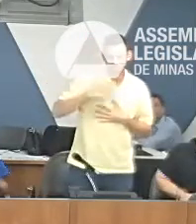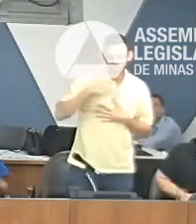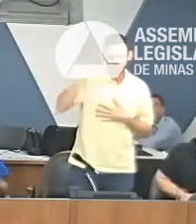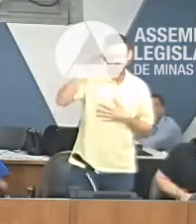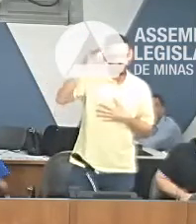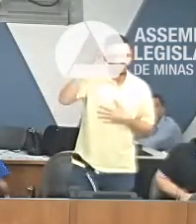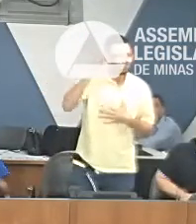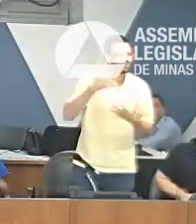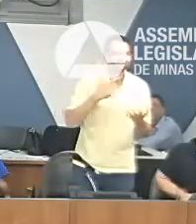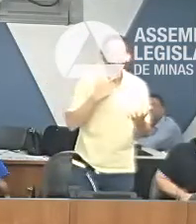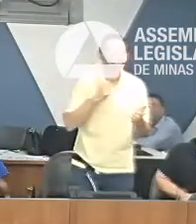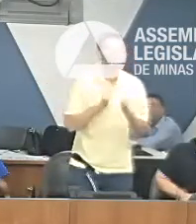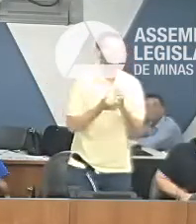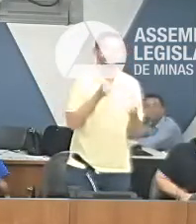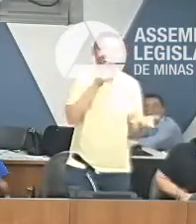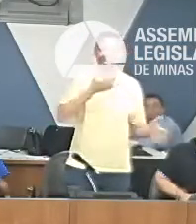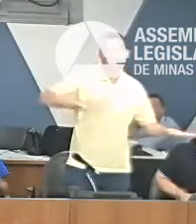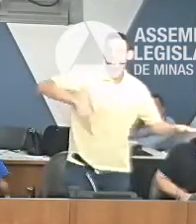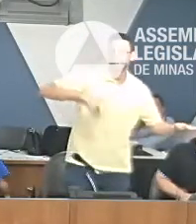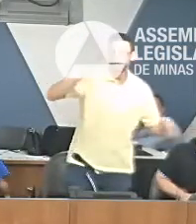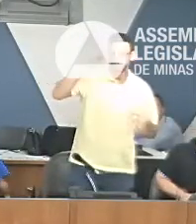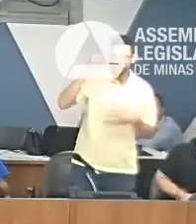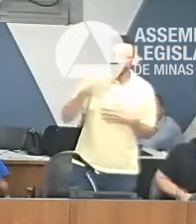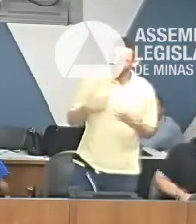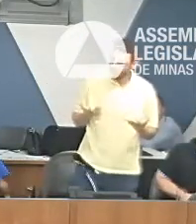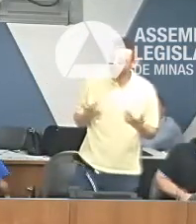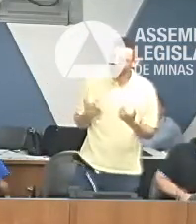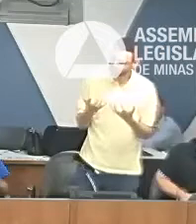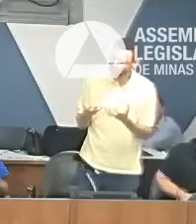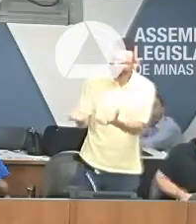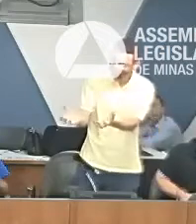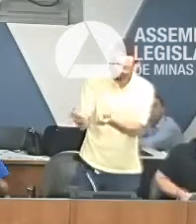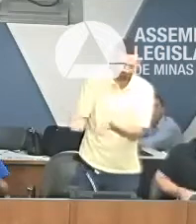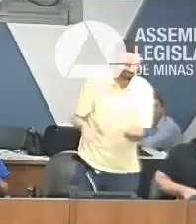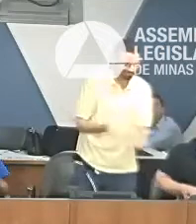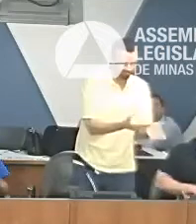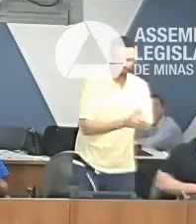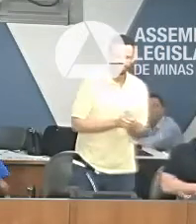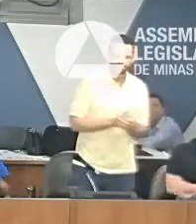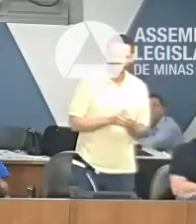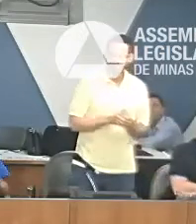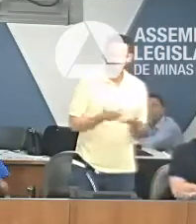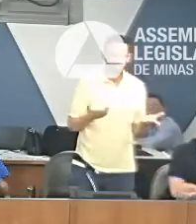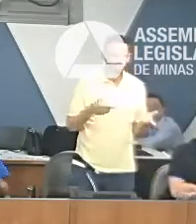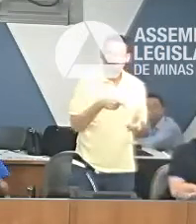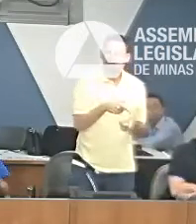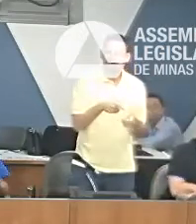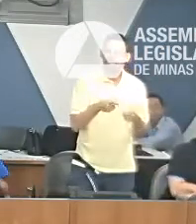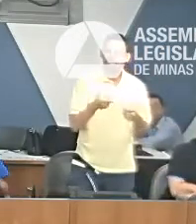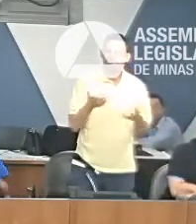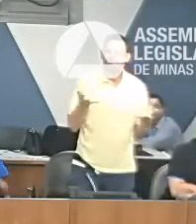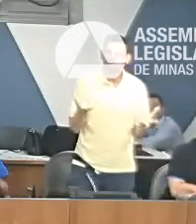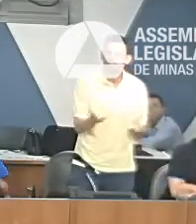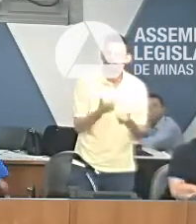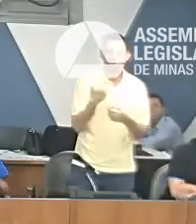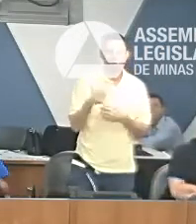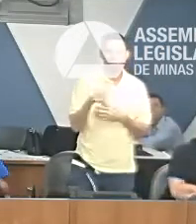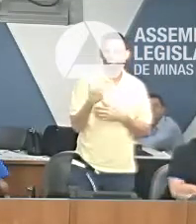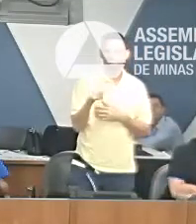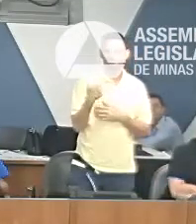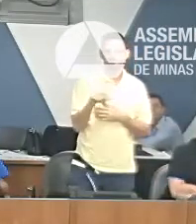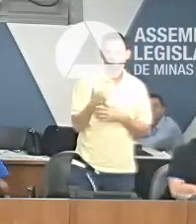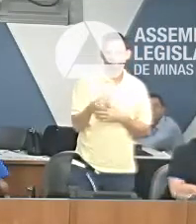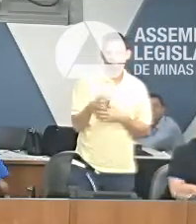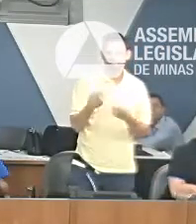alguns lugares repede é recebe um surdo e o fundo tem vantagem de participar ele tem um sonho de de participar